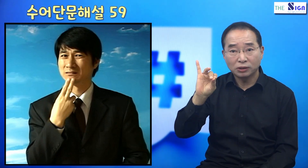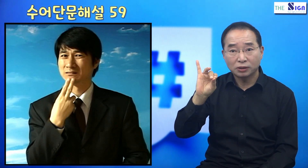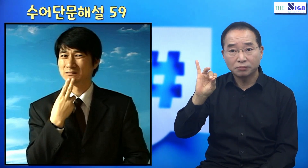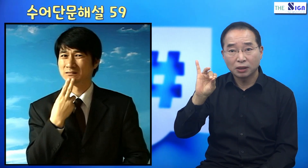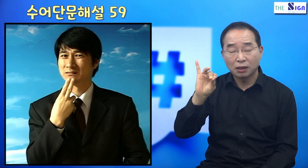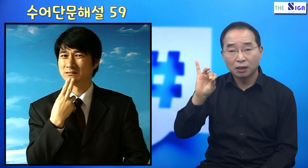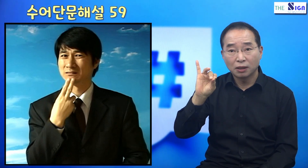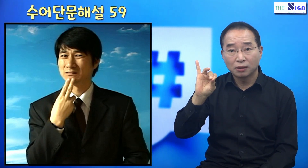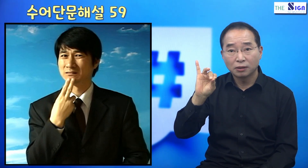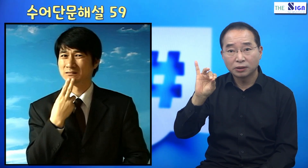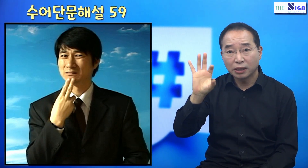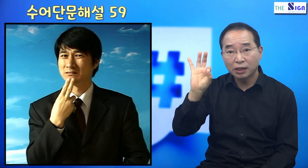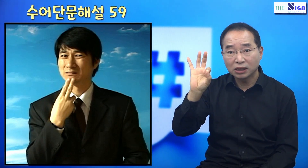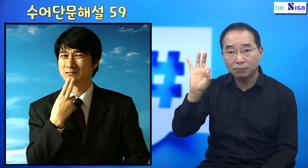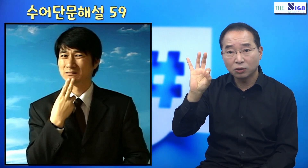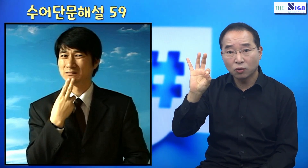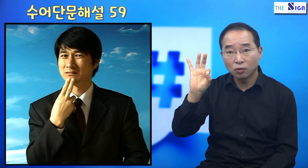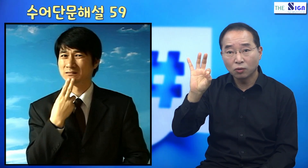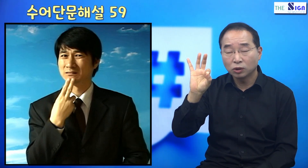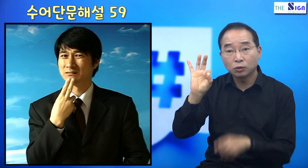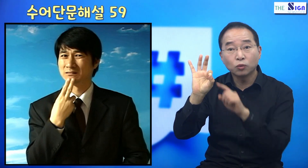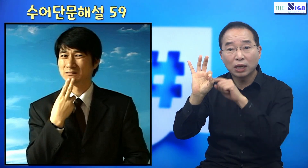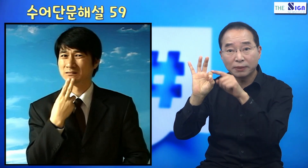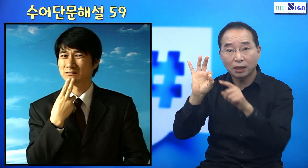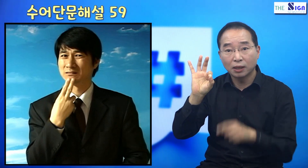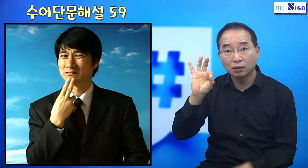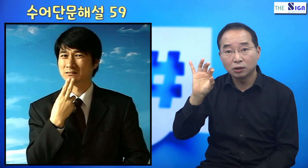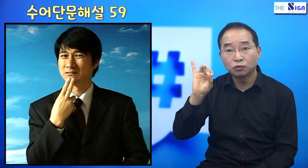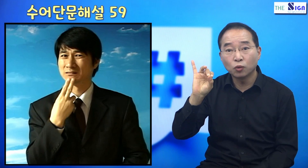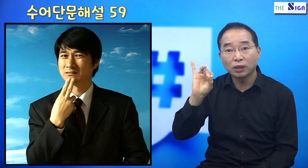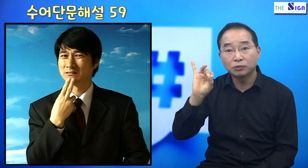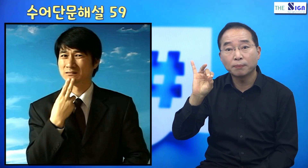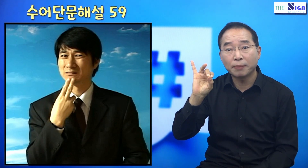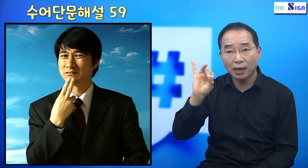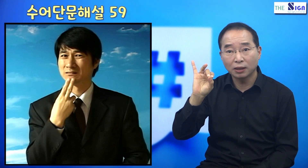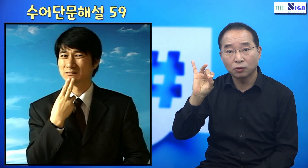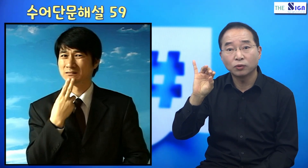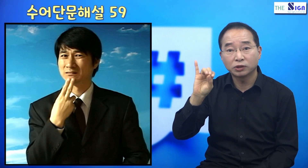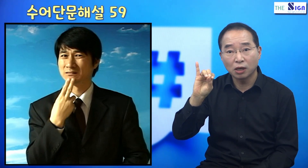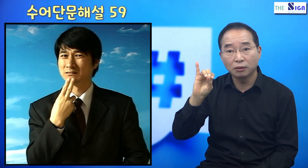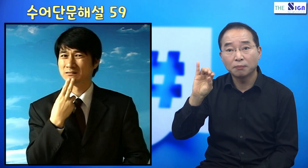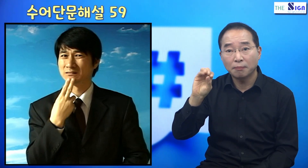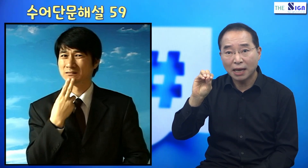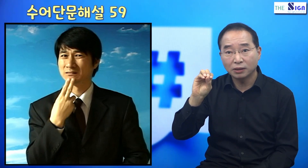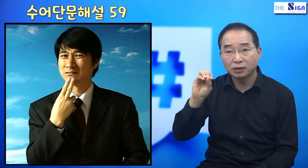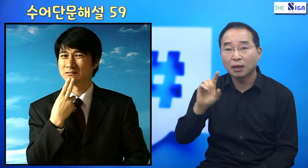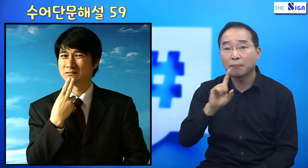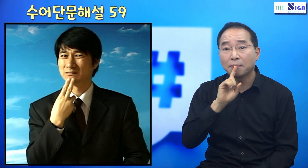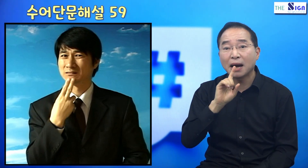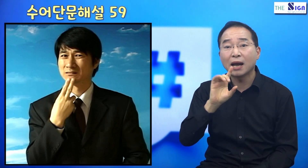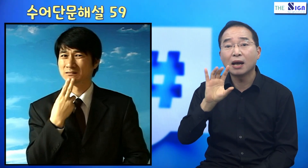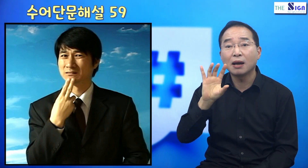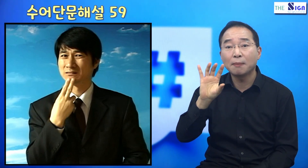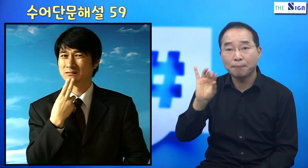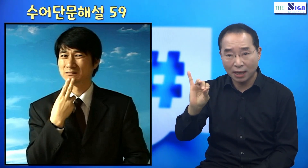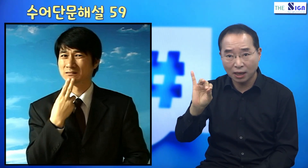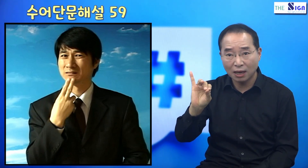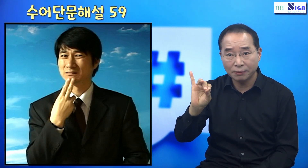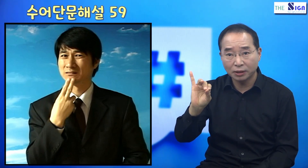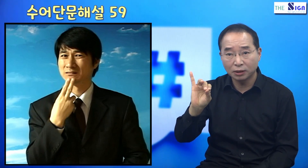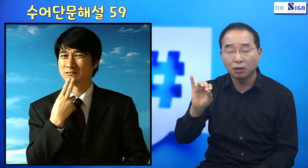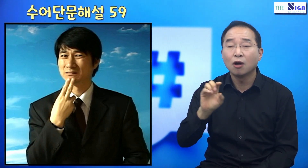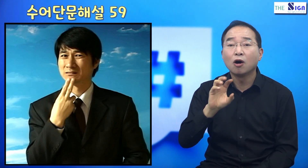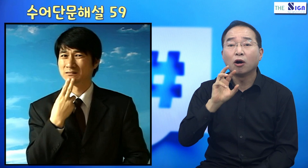말백이라는 표현이 있습니다. 자, 이게 10이고 이 동그라미 하나, 이 동그라미 지금 100, 이건 1000, 만인데